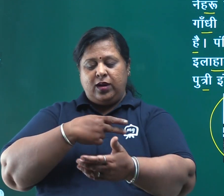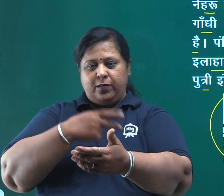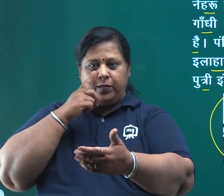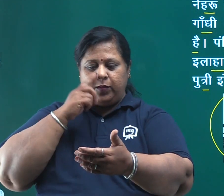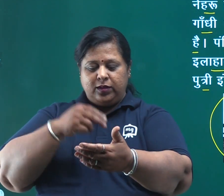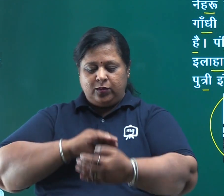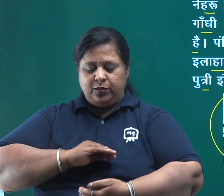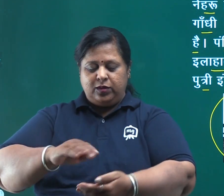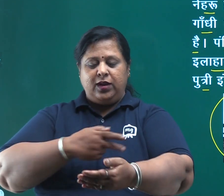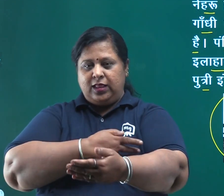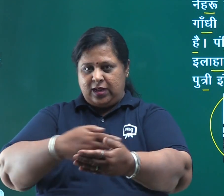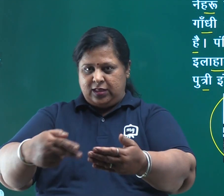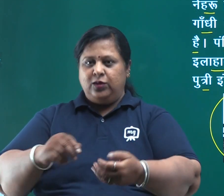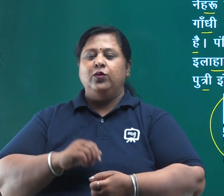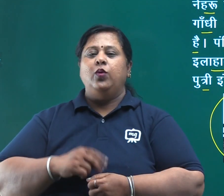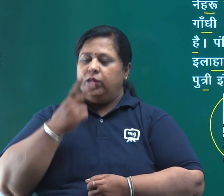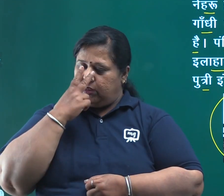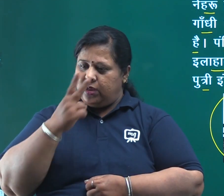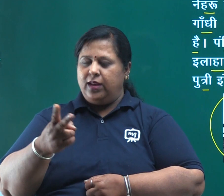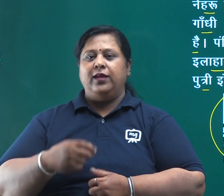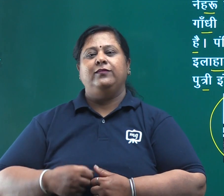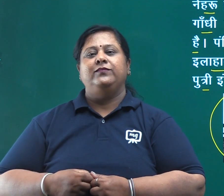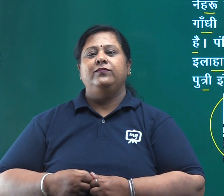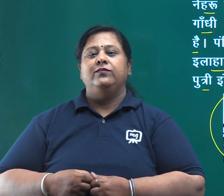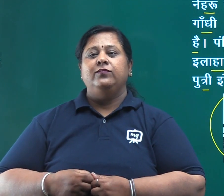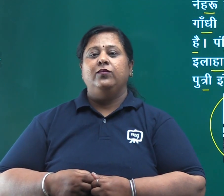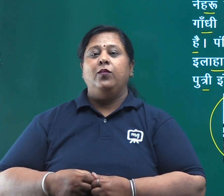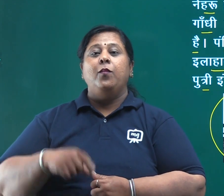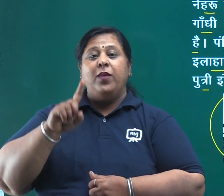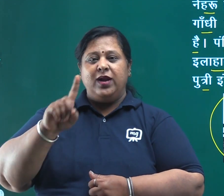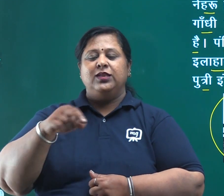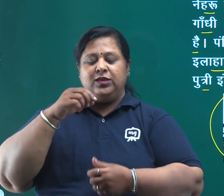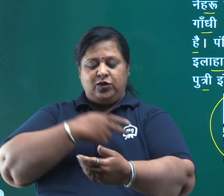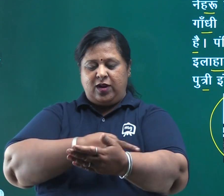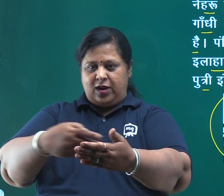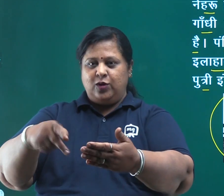को देख रहे हैं। पंडित जवाहरलाल नेहरू जी